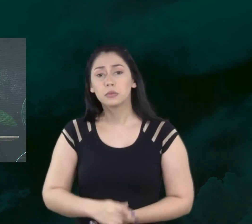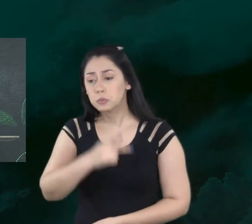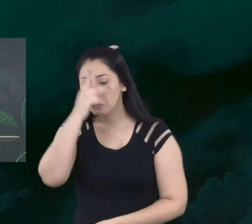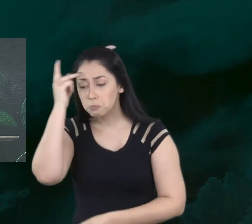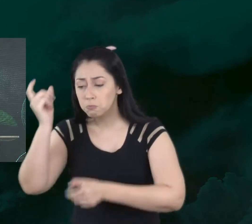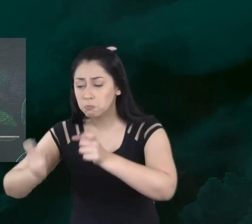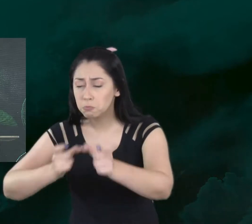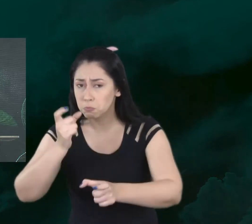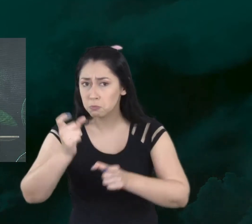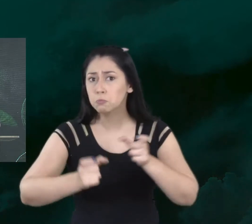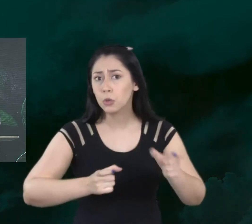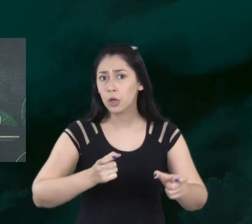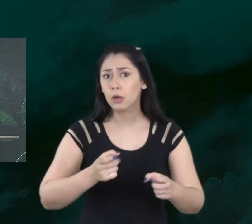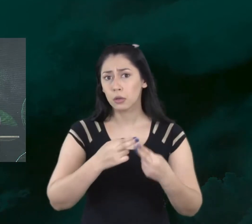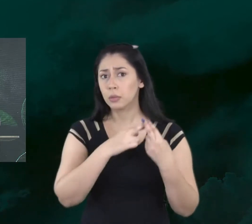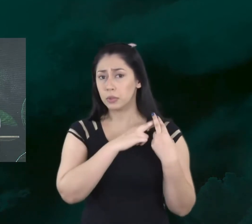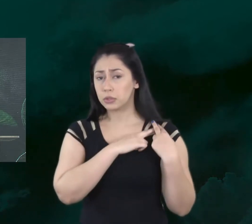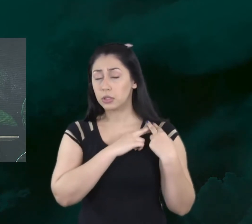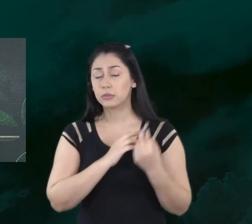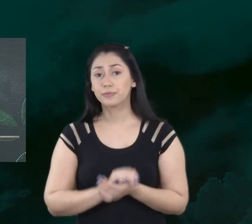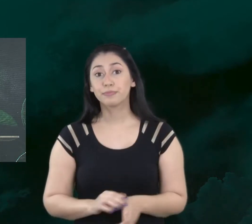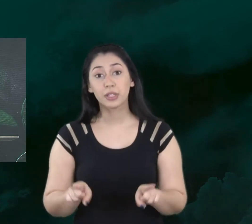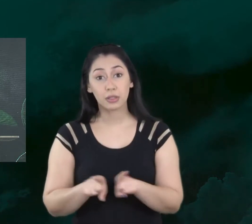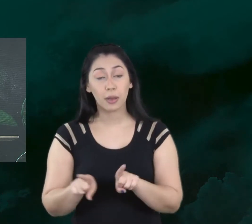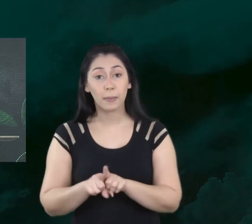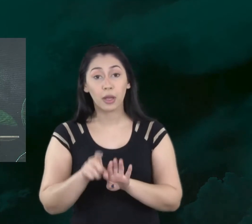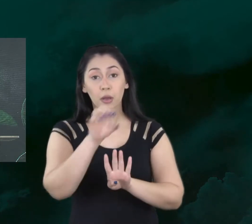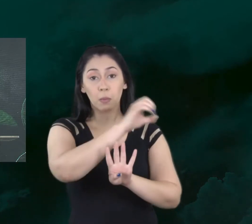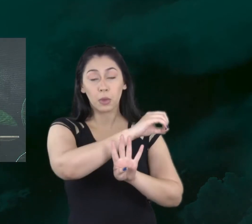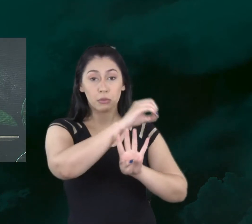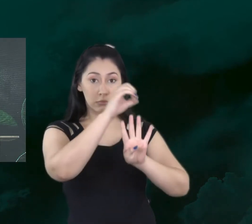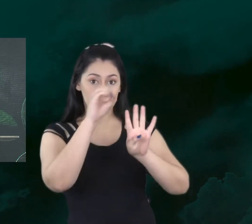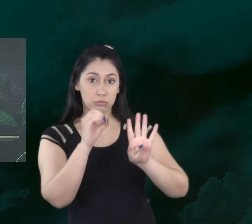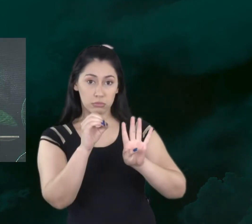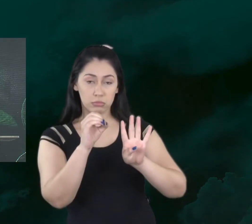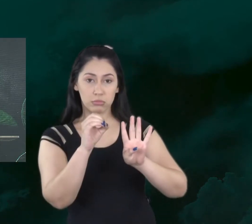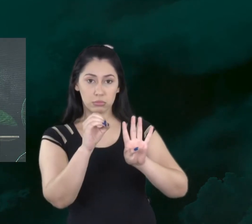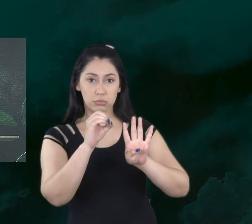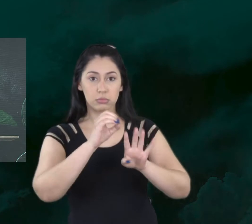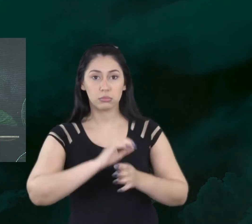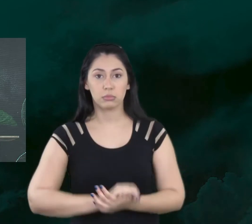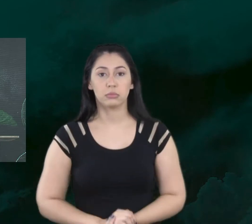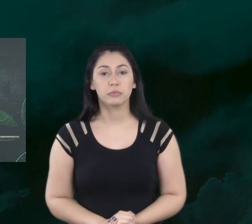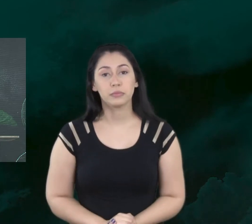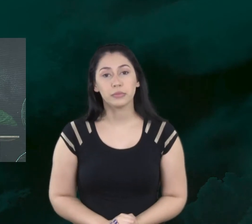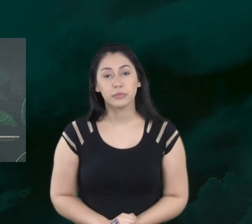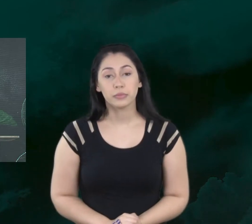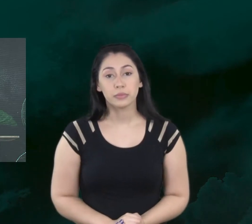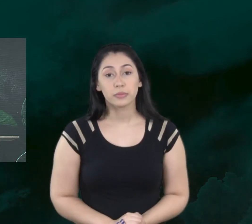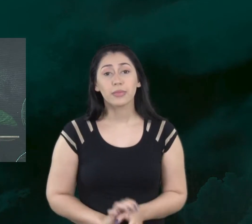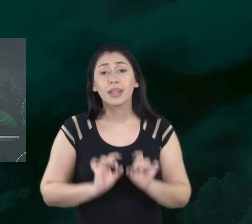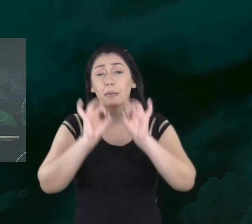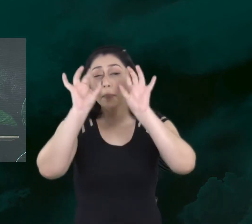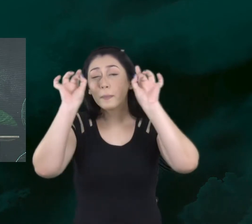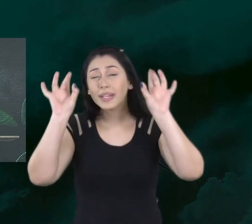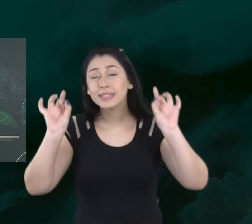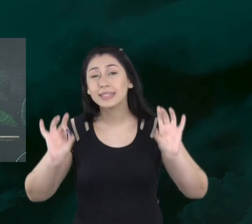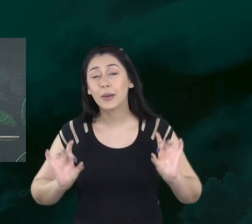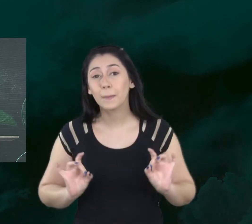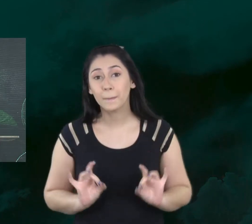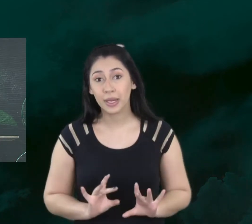continente, e também o próprio Instituto Vida para Todos, e